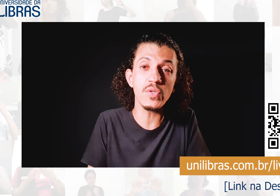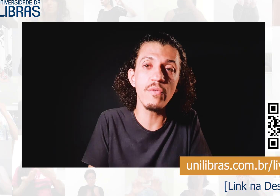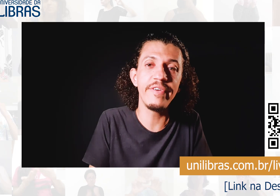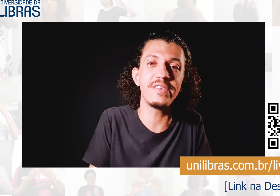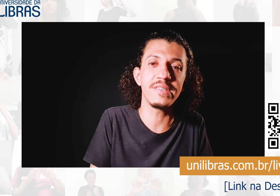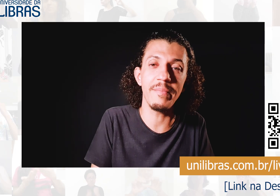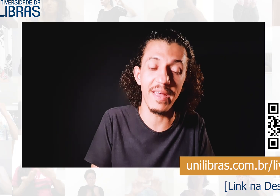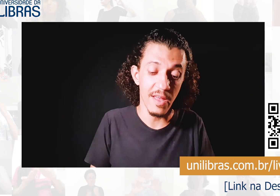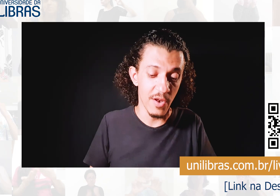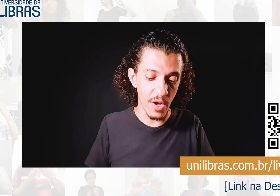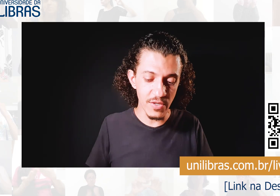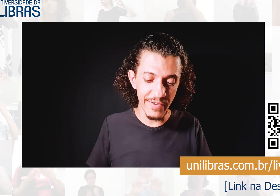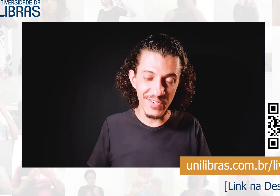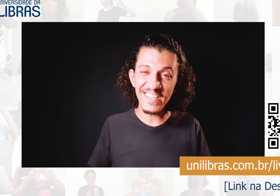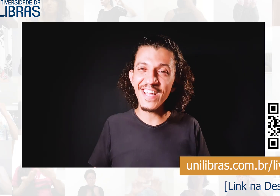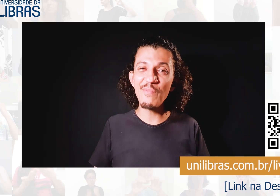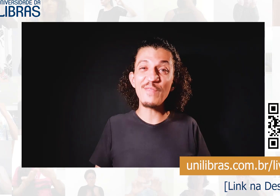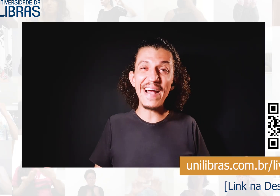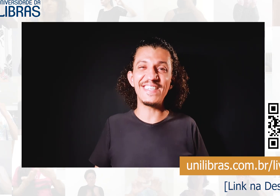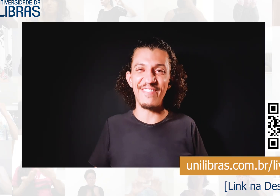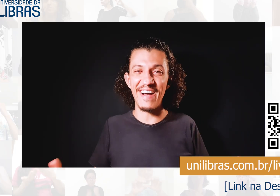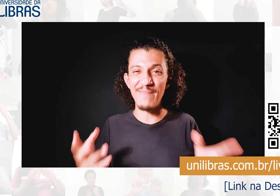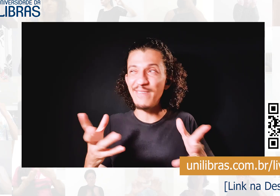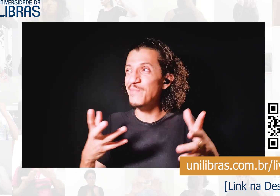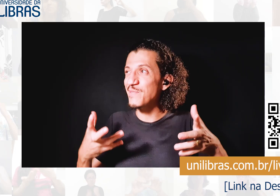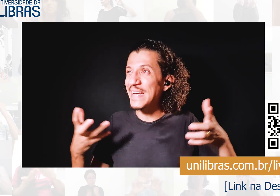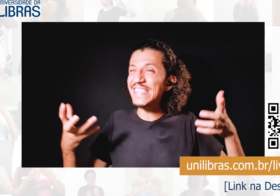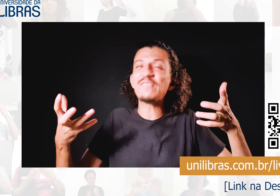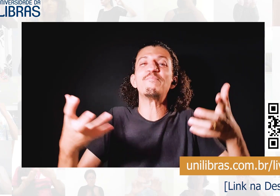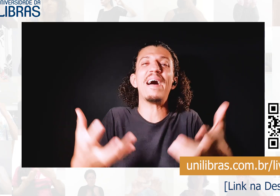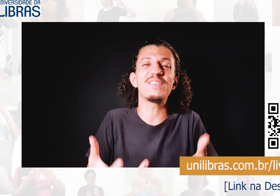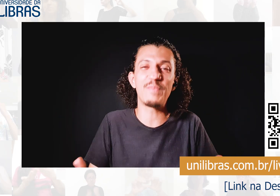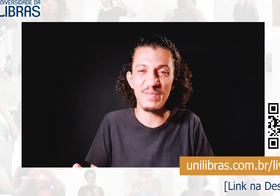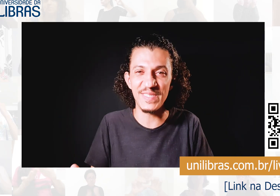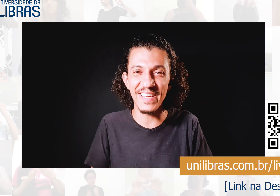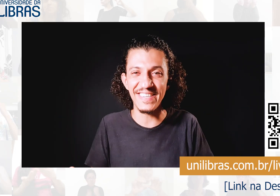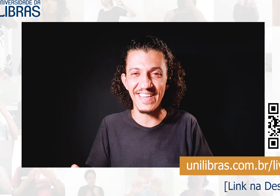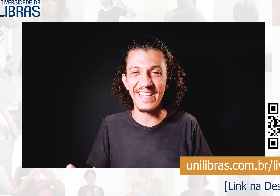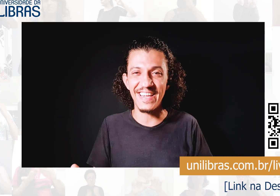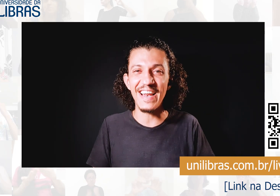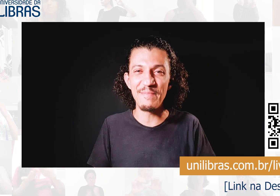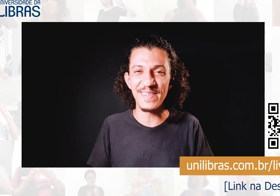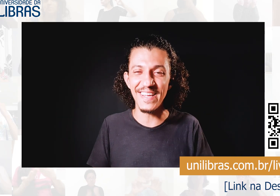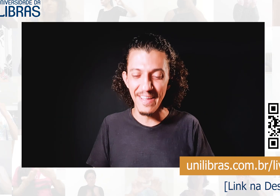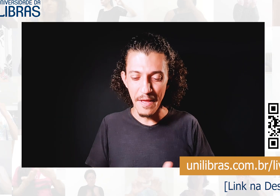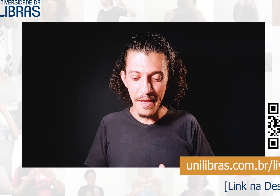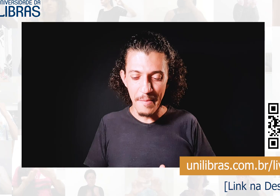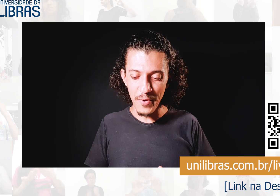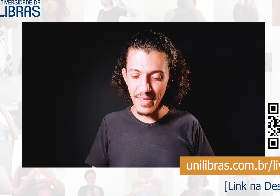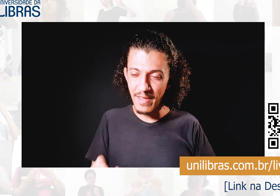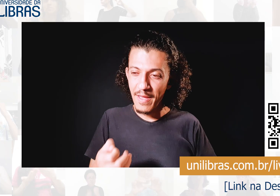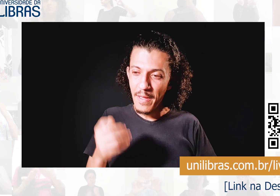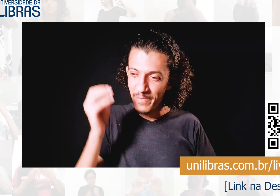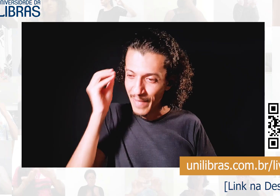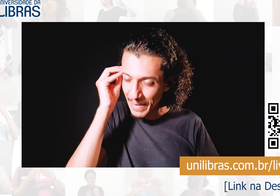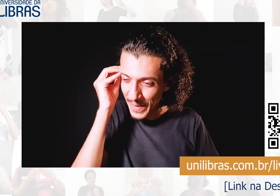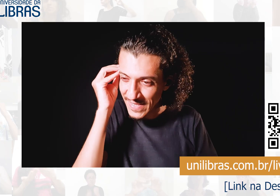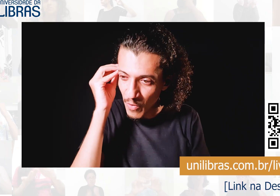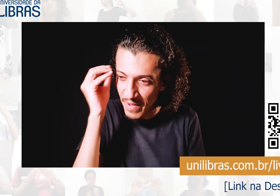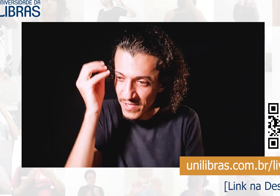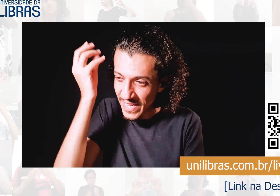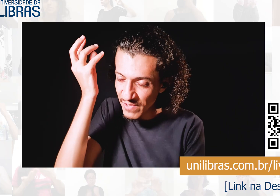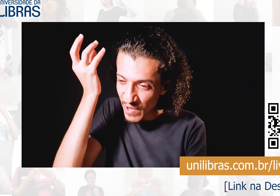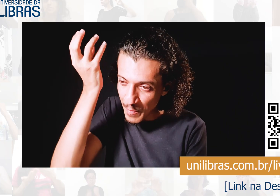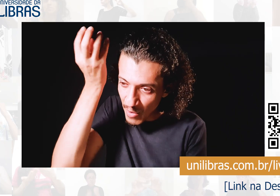com nós ouvintes também. Nós ouvintes, eu acho que tem muito mais espaço para você crescer ainda na Libras, né? Porque, espera e